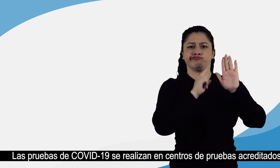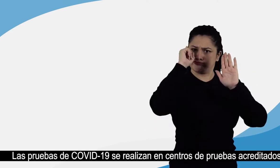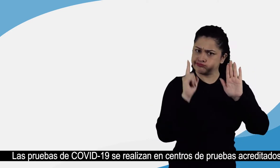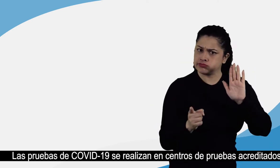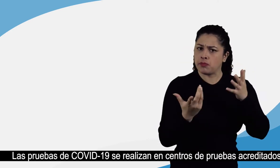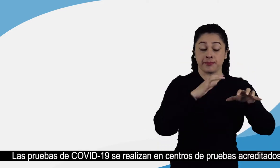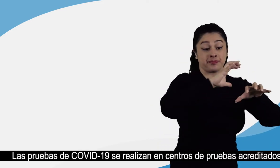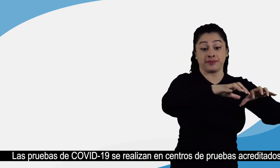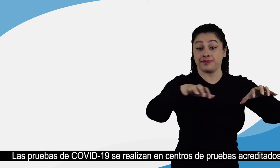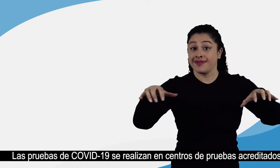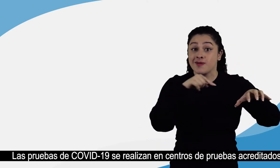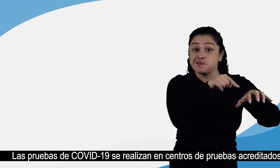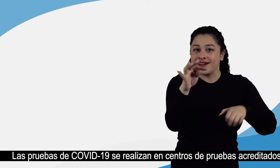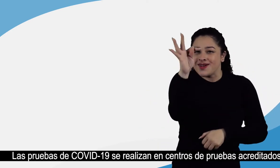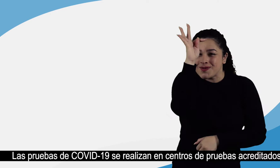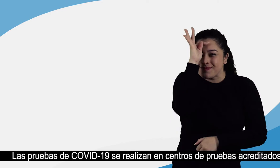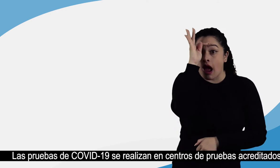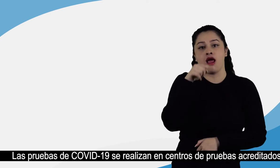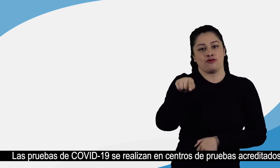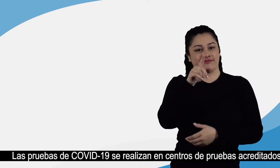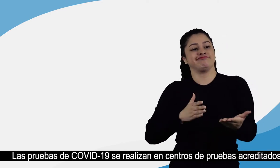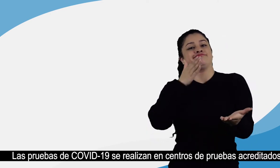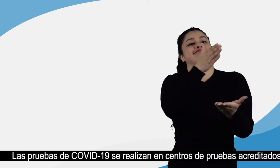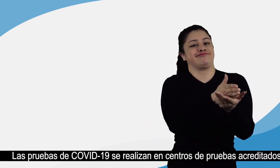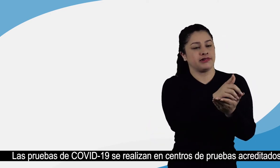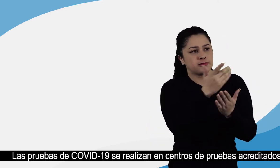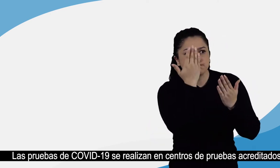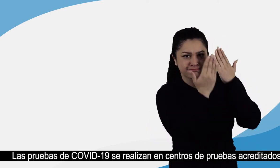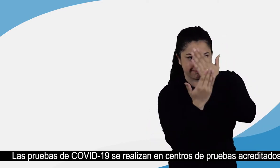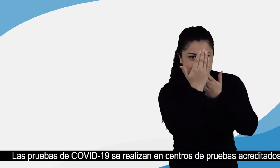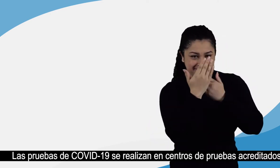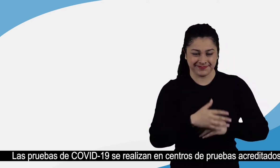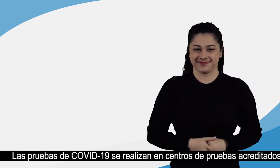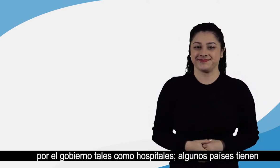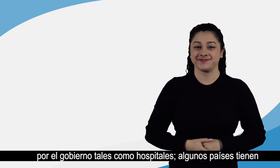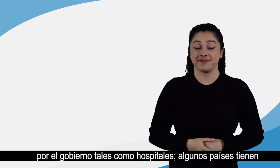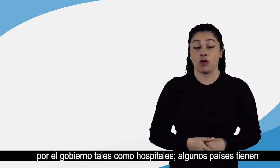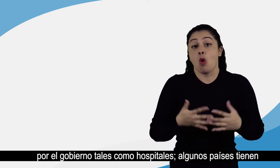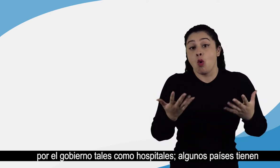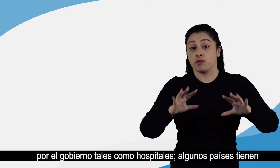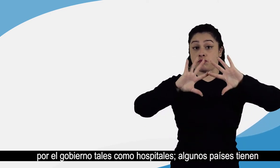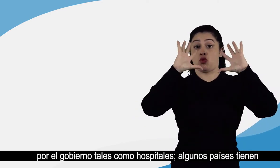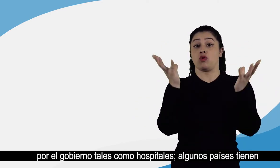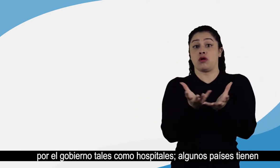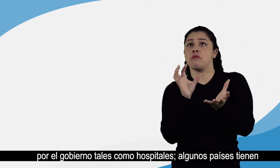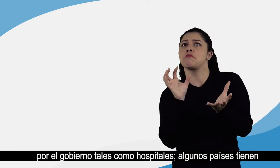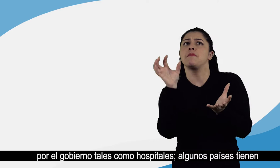Las pruebas de COVID-19 se realizan en centros de pruebas acreditados por el gobierno Tales como